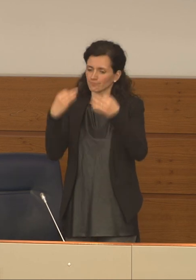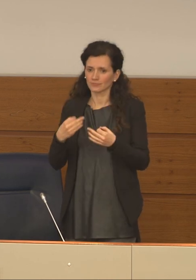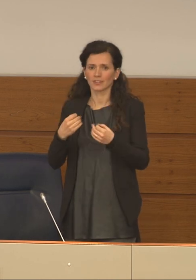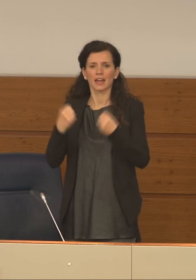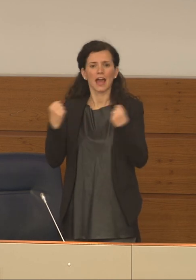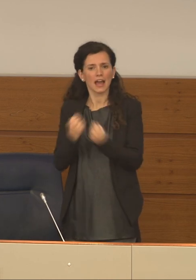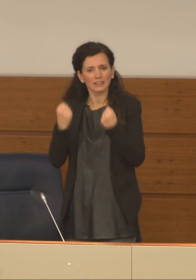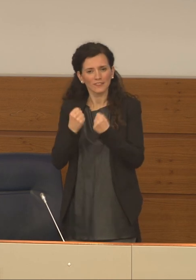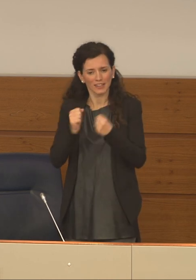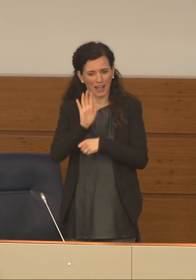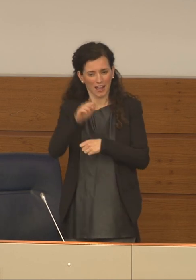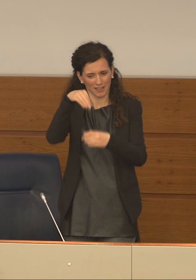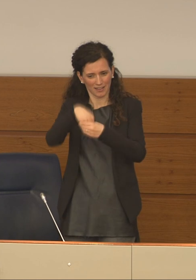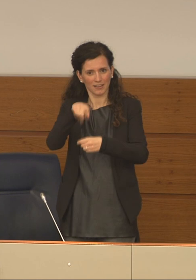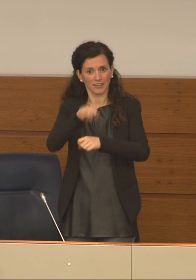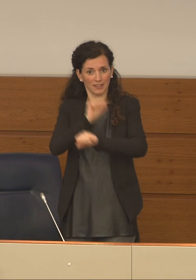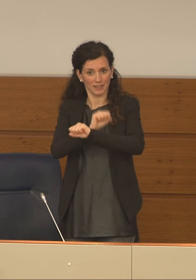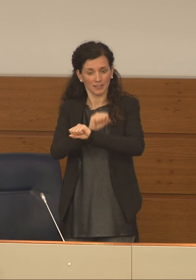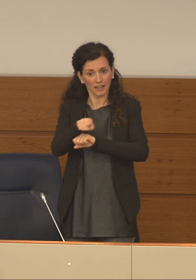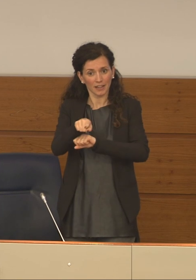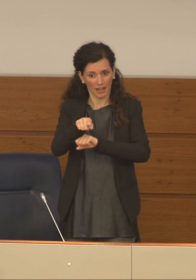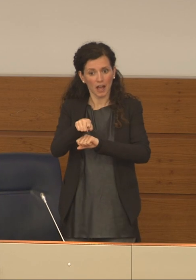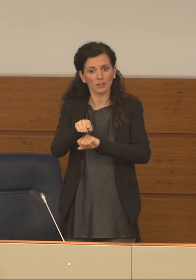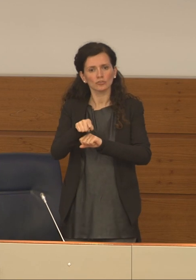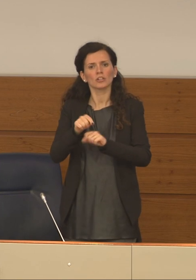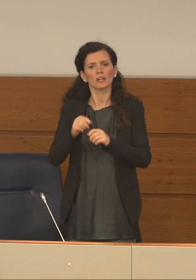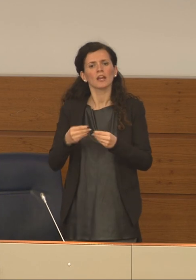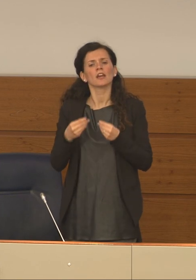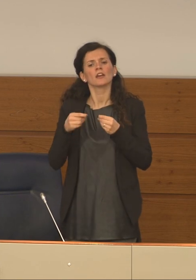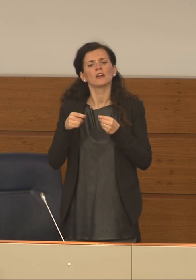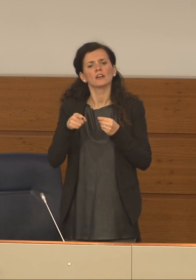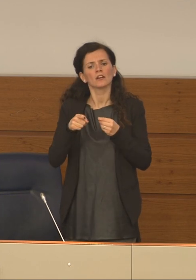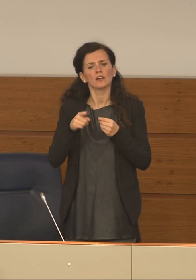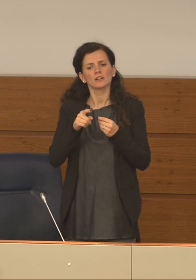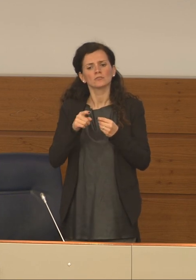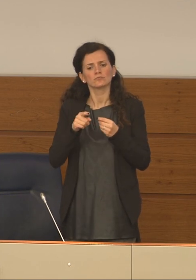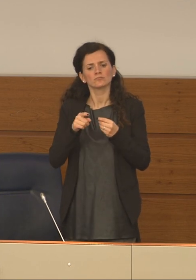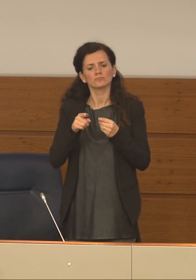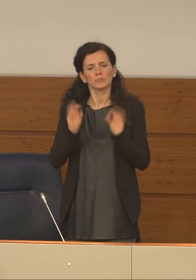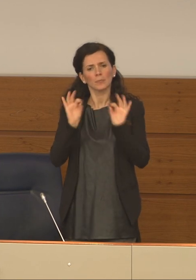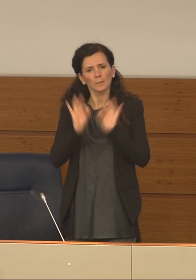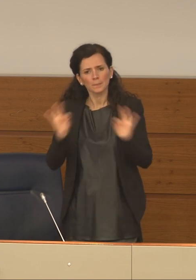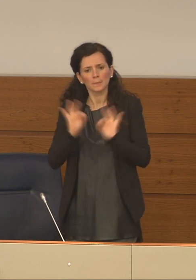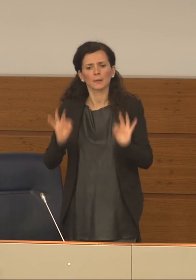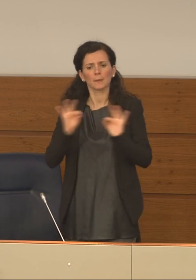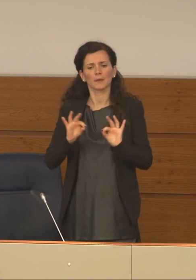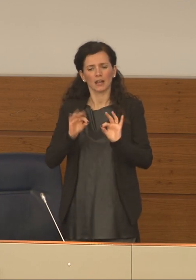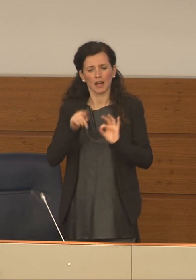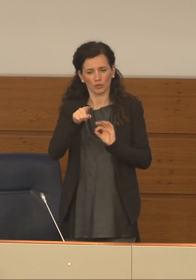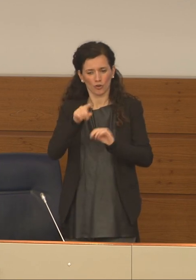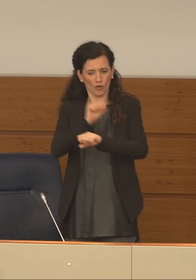penitenziari sono state montate negli istituti penitenziari